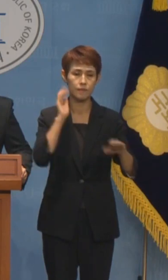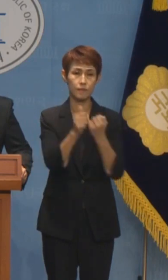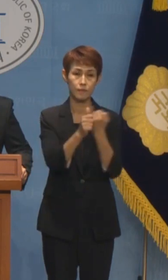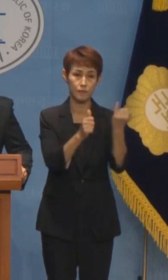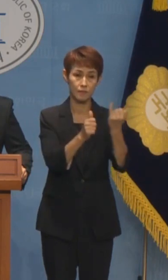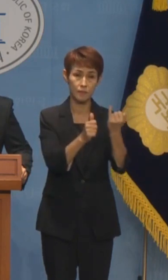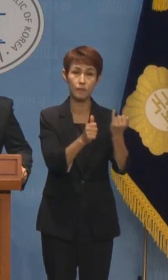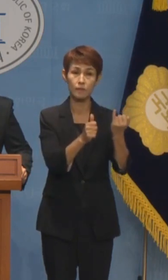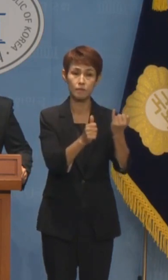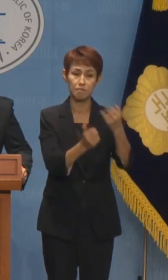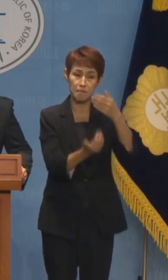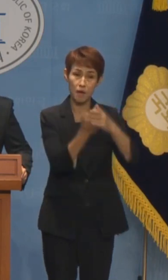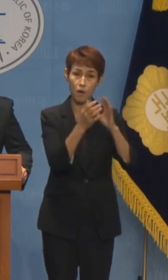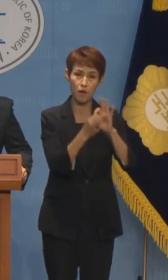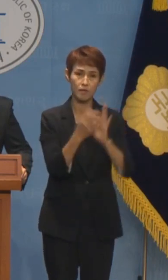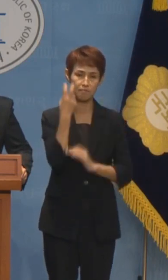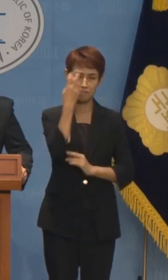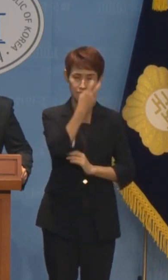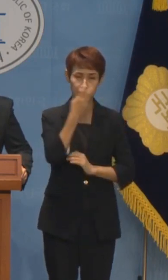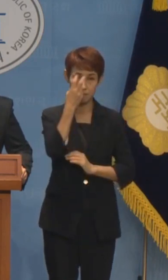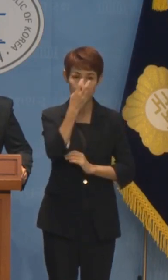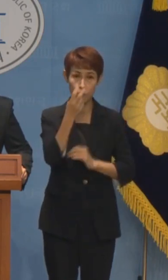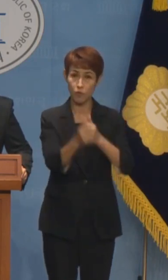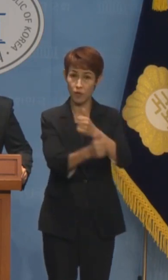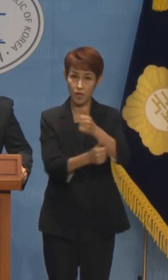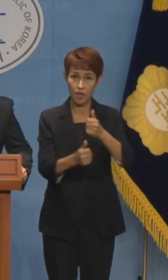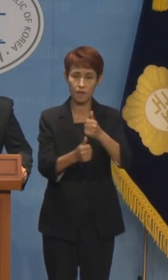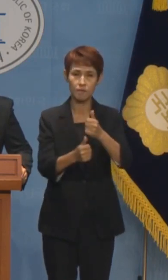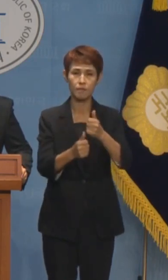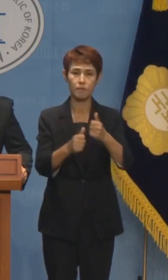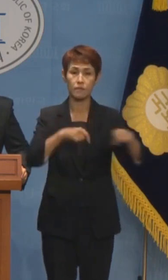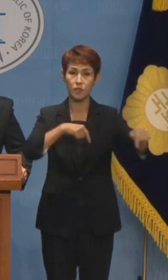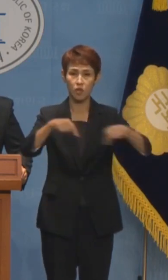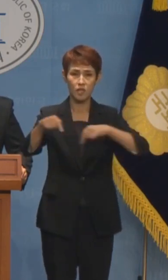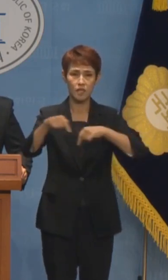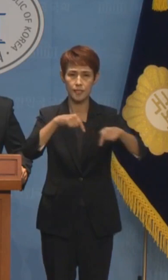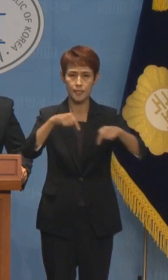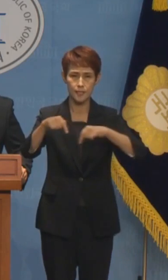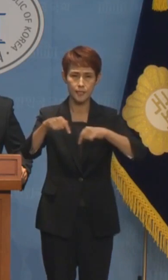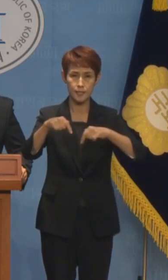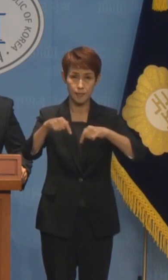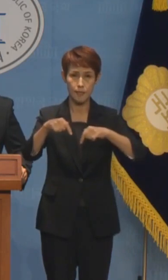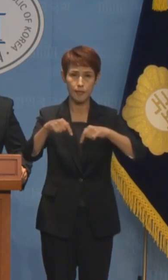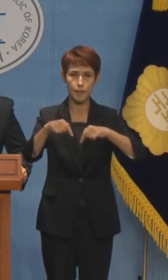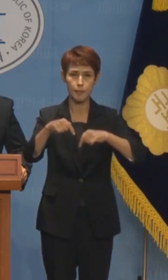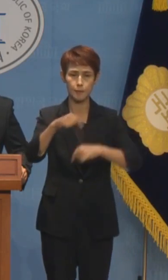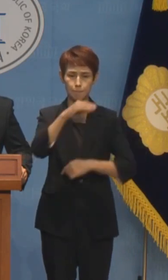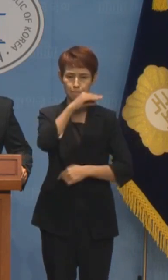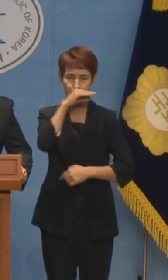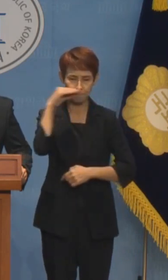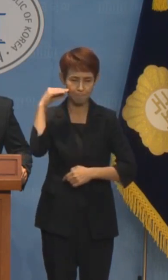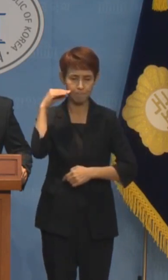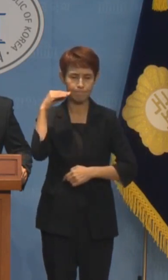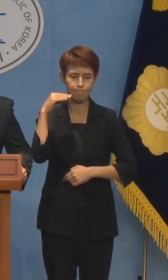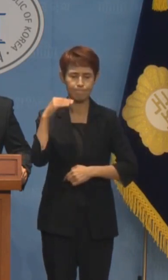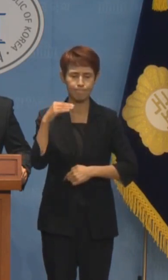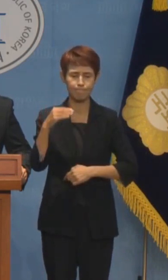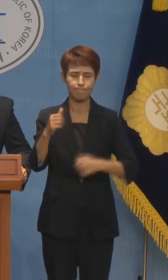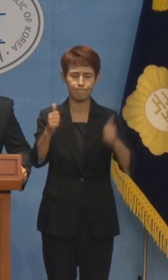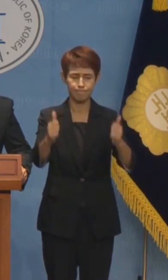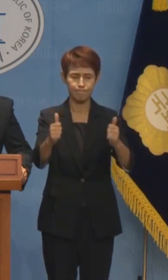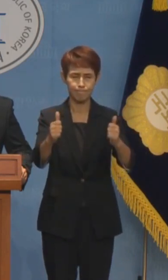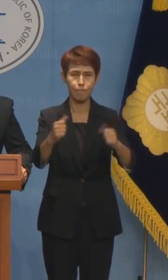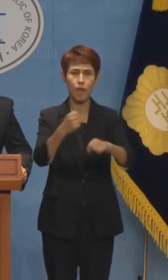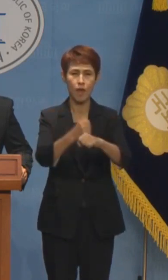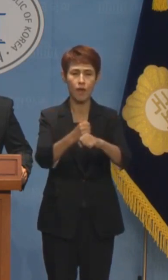관련 수사 심의위가 정치적 요소에 눈을 감고 철저한 법리적 판단을 통해